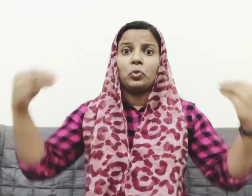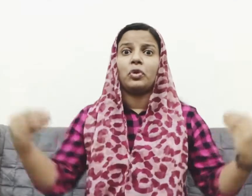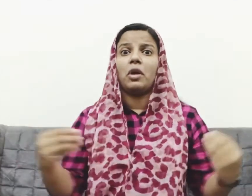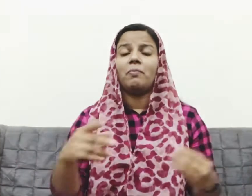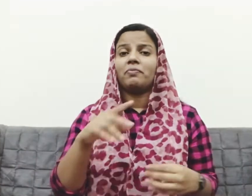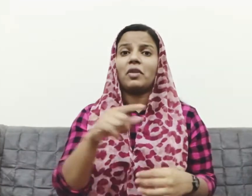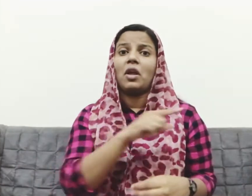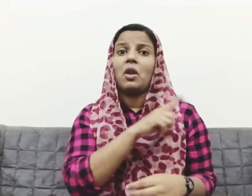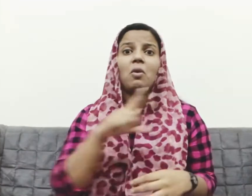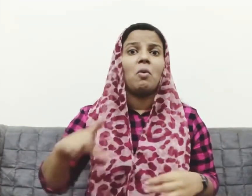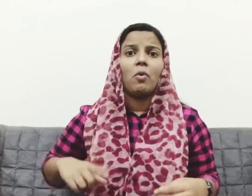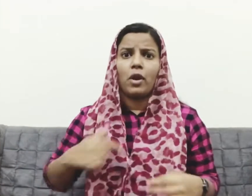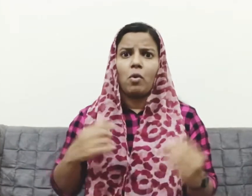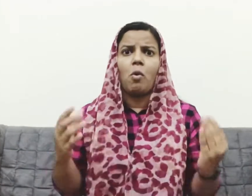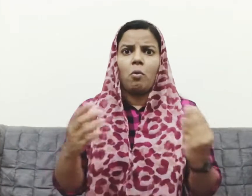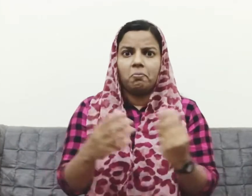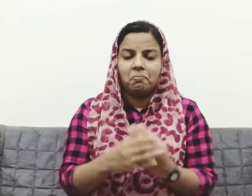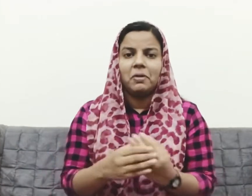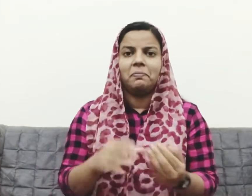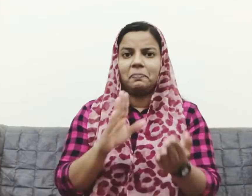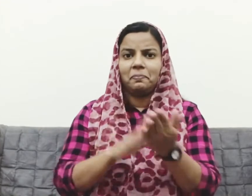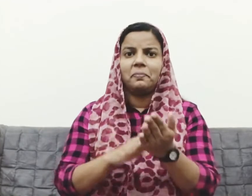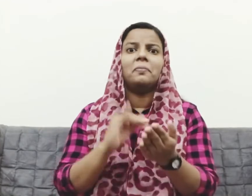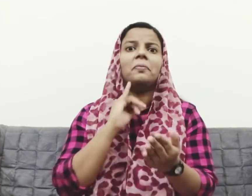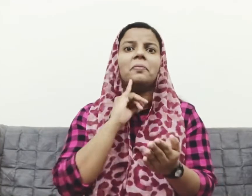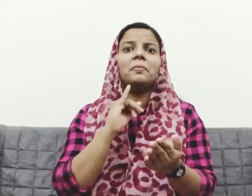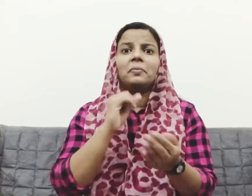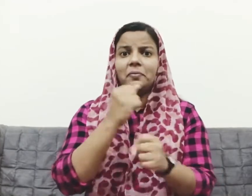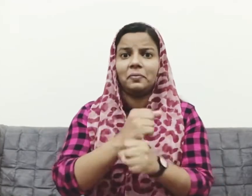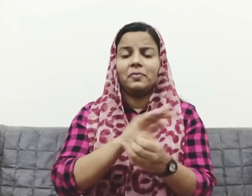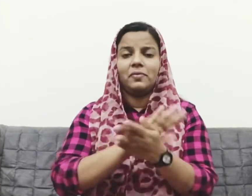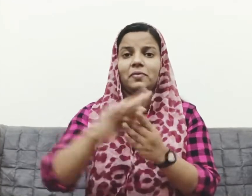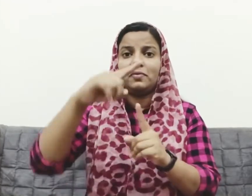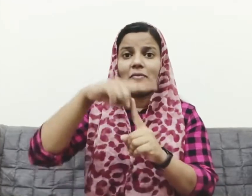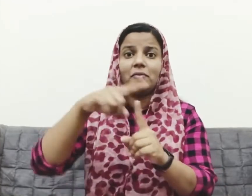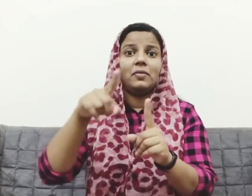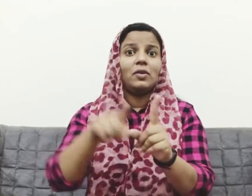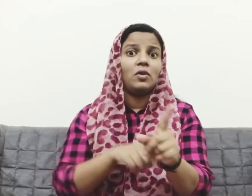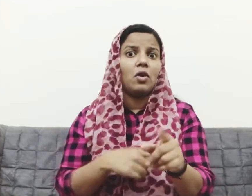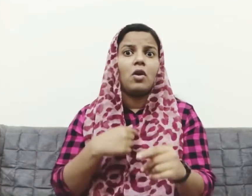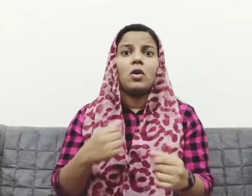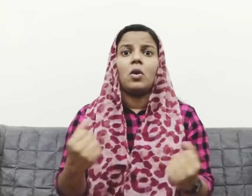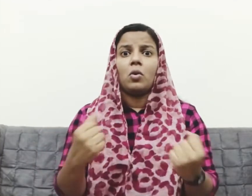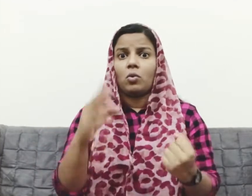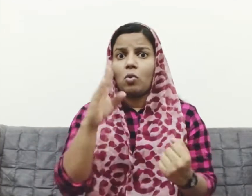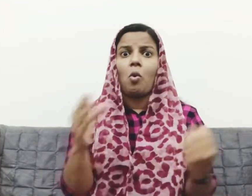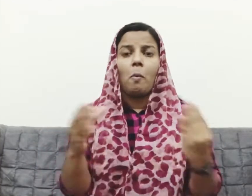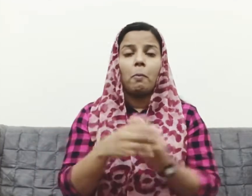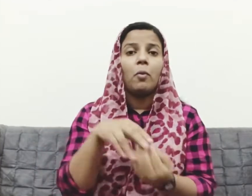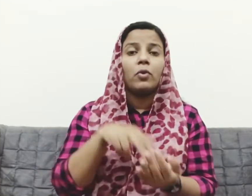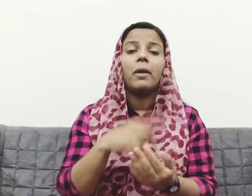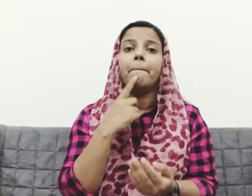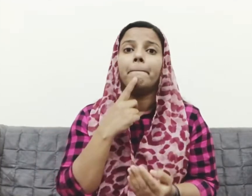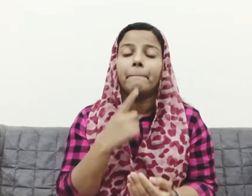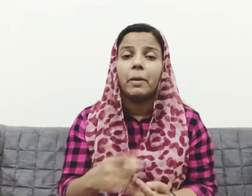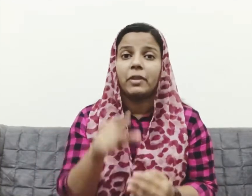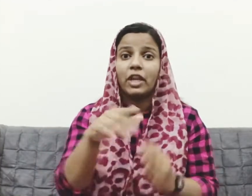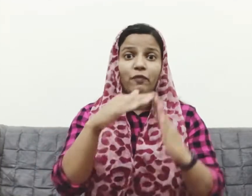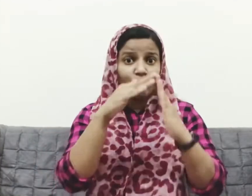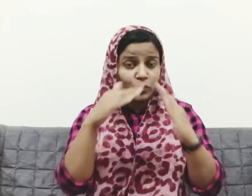ഒരു മഹാവീരനെ പോലെ എന്നോട് കൂടെയുണ്ടെന്ന് നമ്മൾ പ്രഖ്യാപിക്കുമ്പോൾ, നിങ്ങൾക്കറിയാമോ, ഭയങ്കര മാറ്റങ്ങൾ നിങ്ങളുടെ